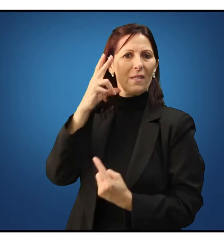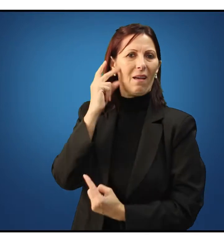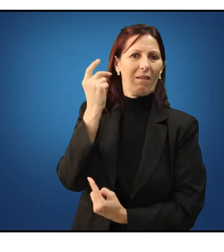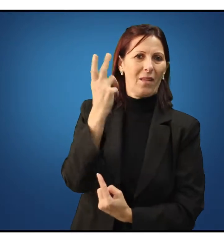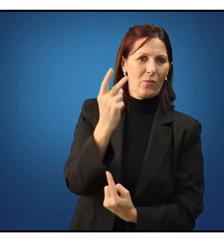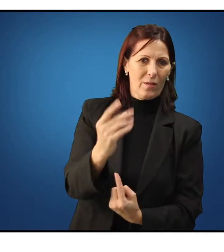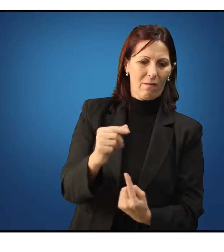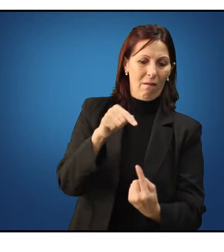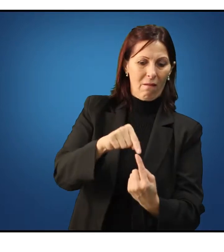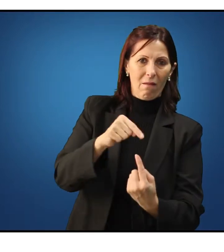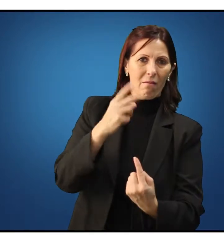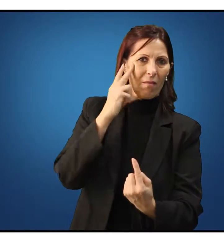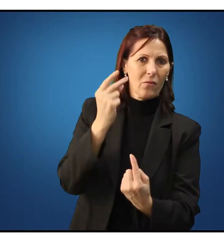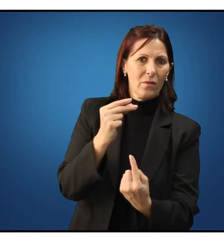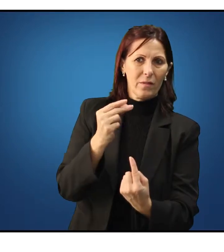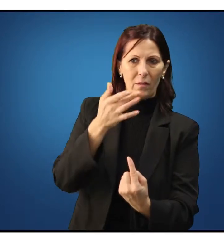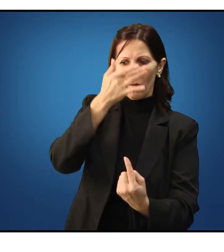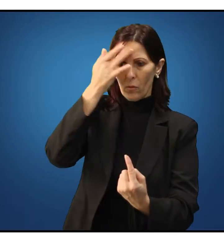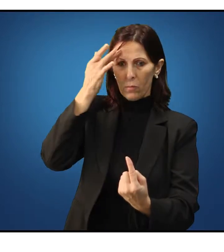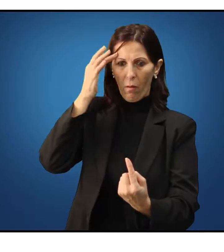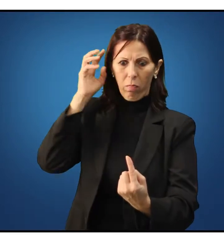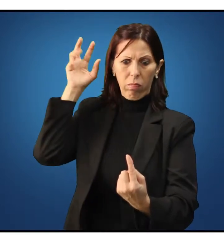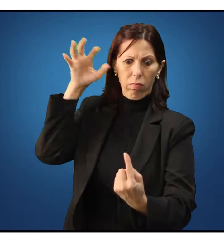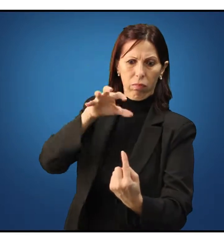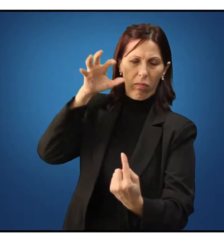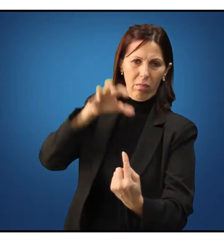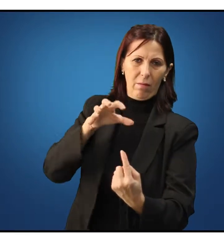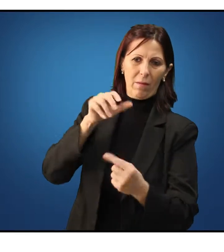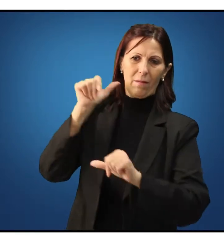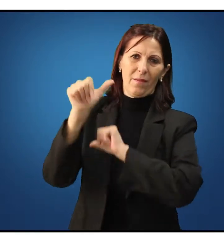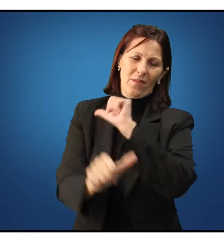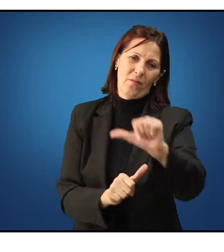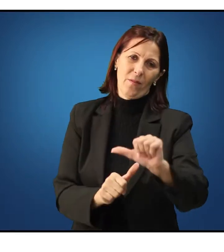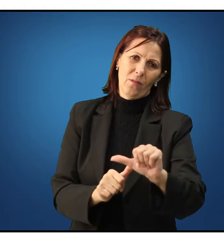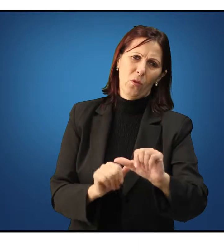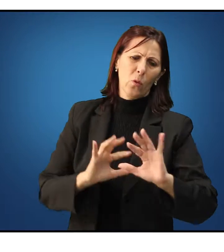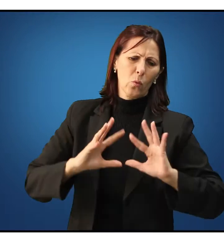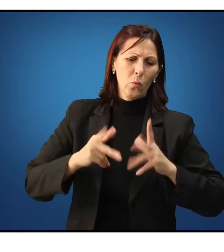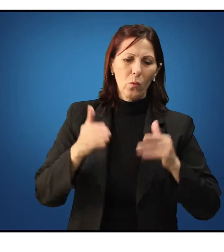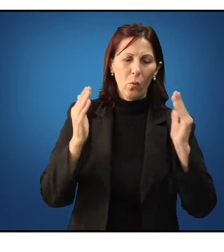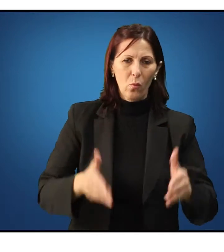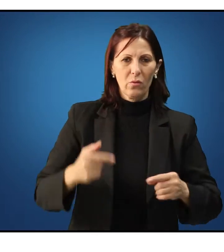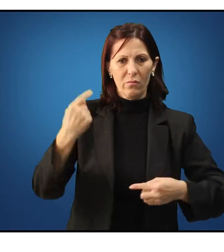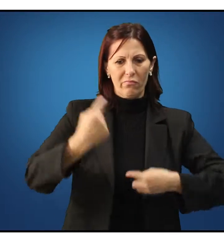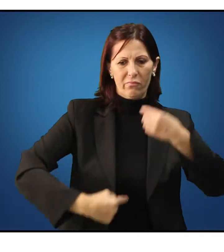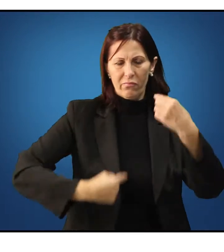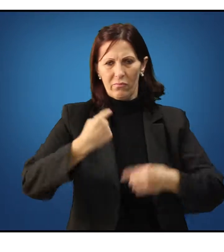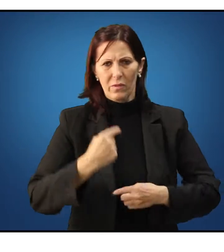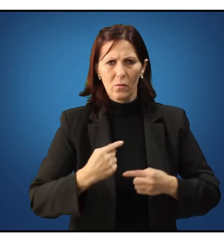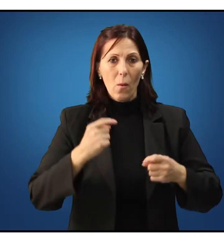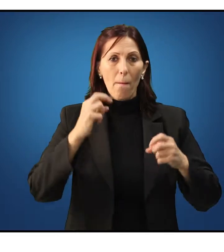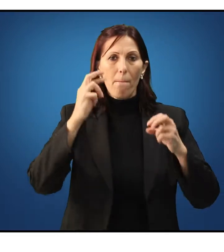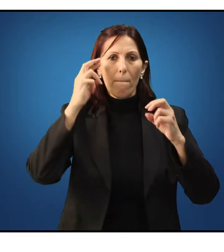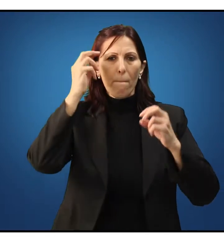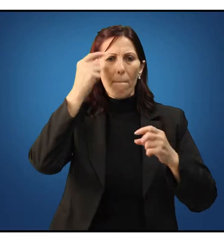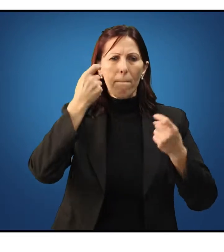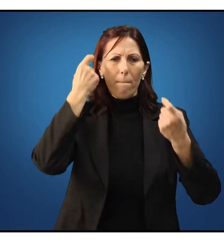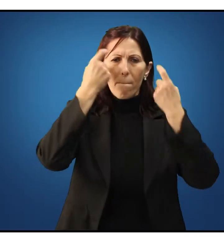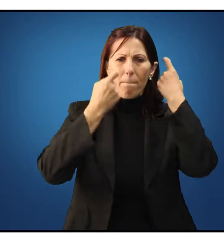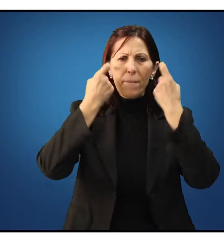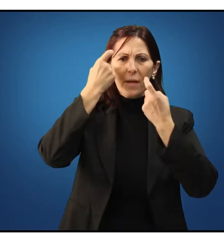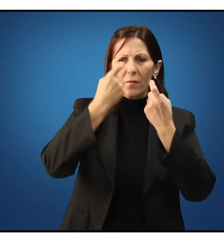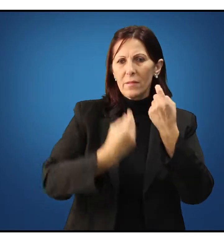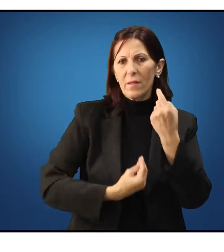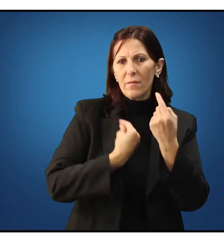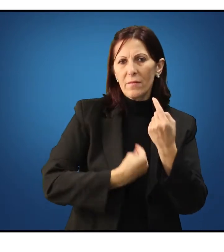consequência as questões ambientais de hoje, tudo aquilo que se debate como preocupação em relação à sobrevivência da